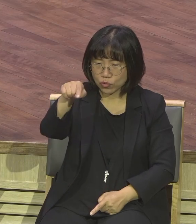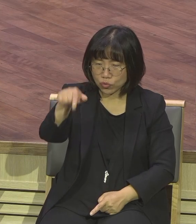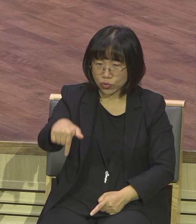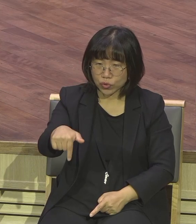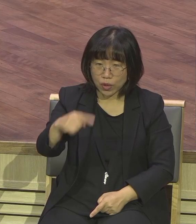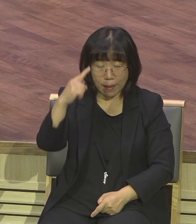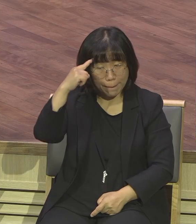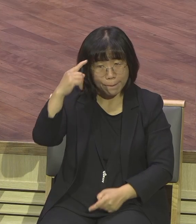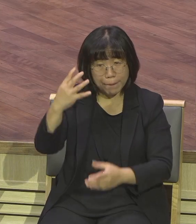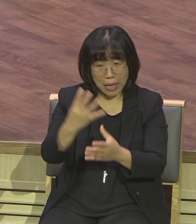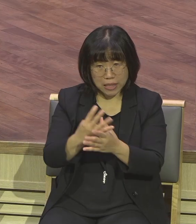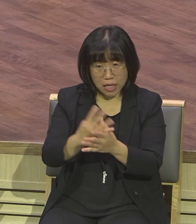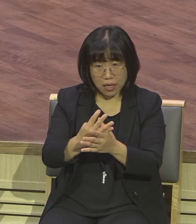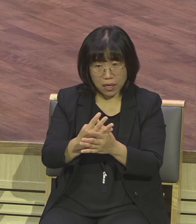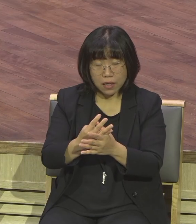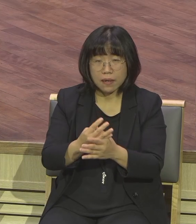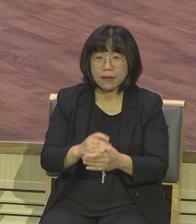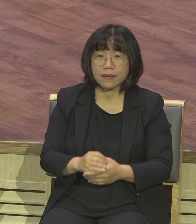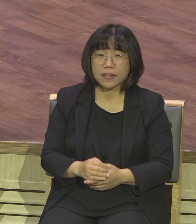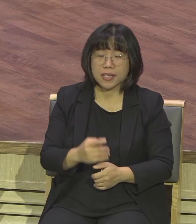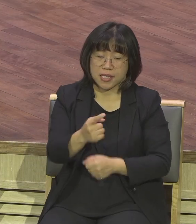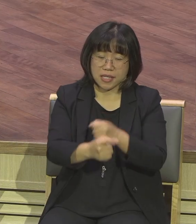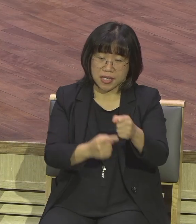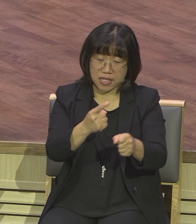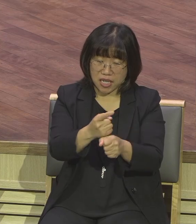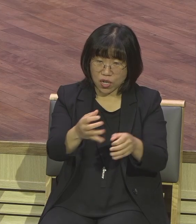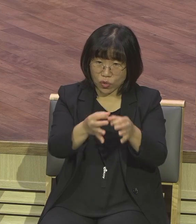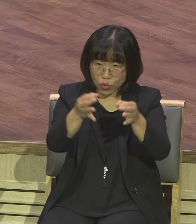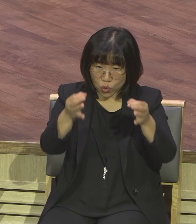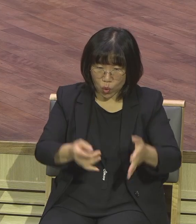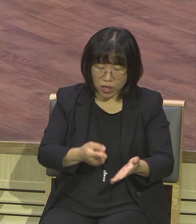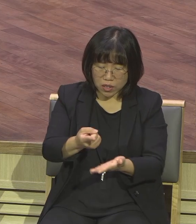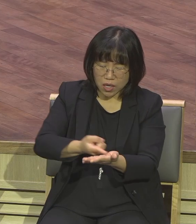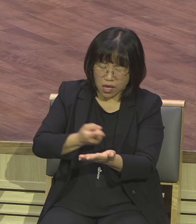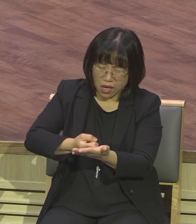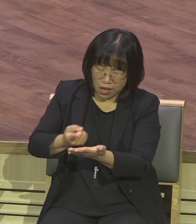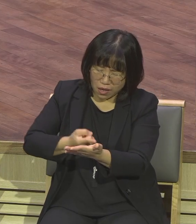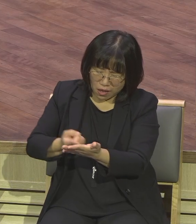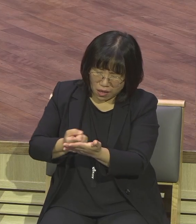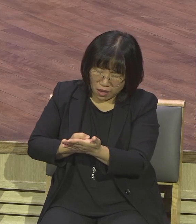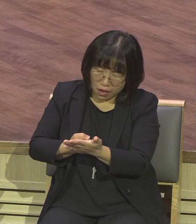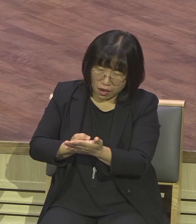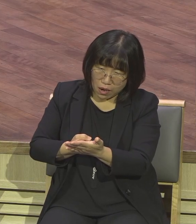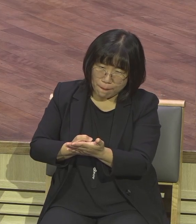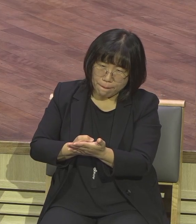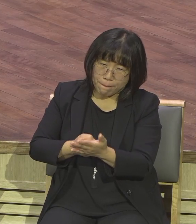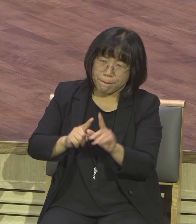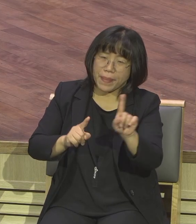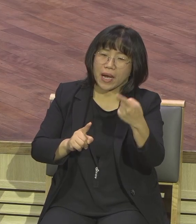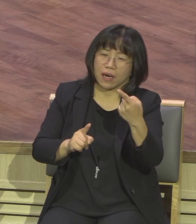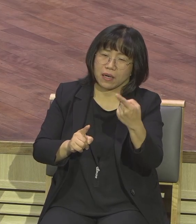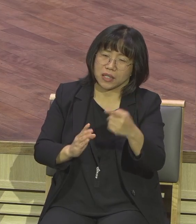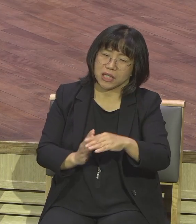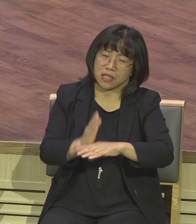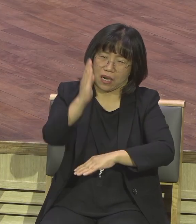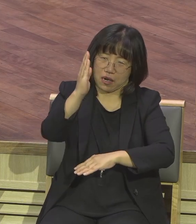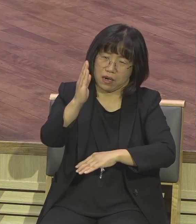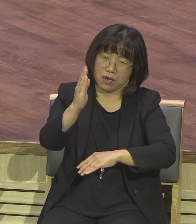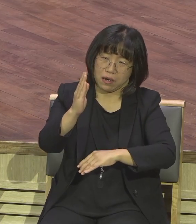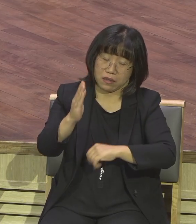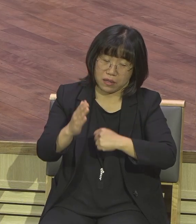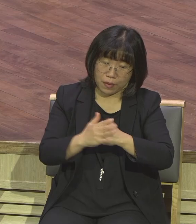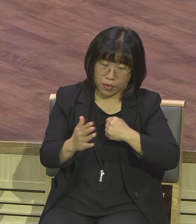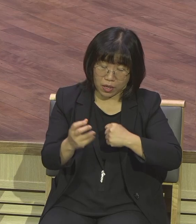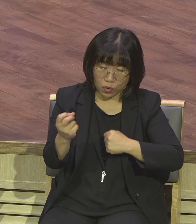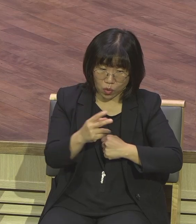이병욱 박사가 1년간에 100건 이상 암수술을 그렇게 했는데 재발이 제일